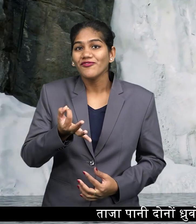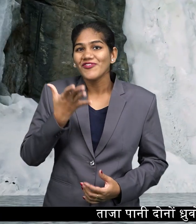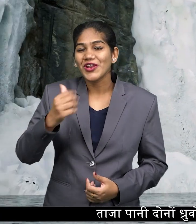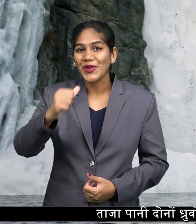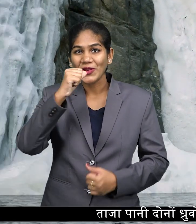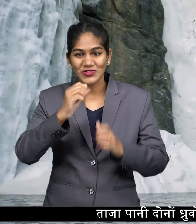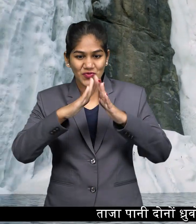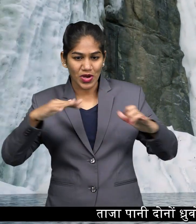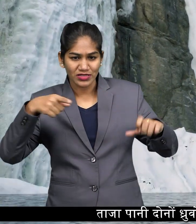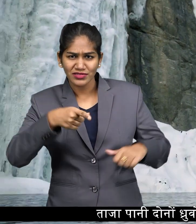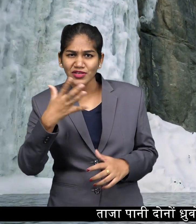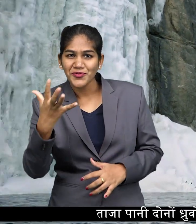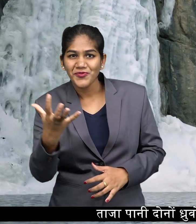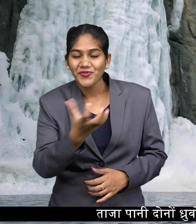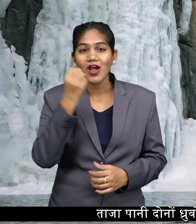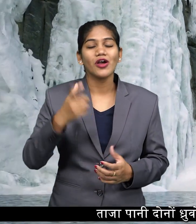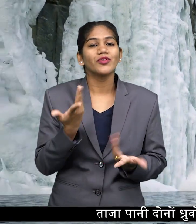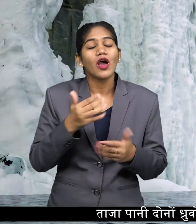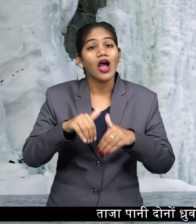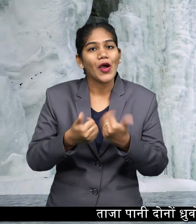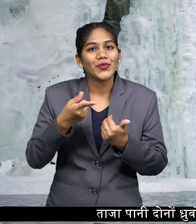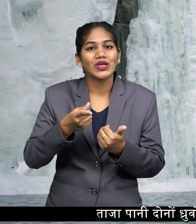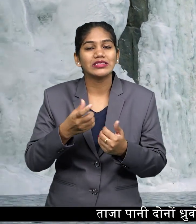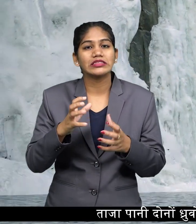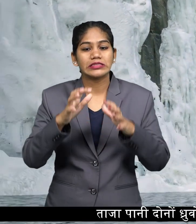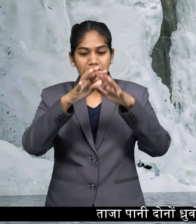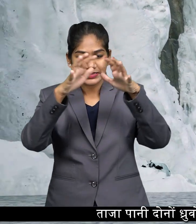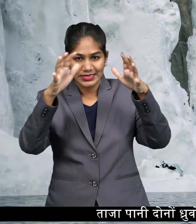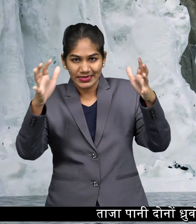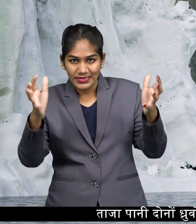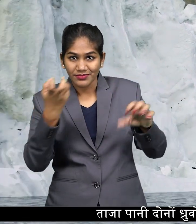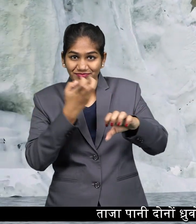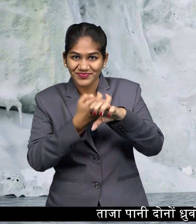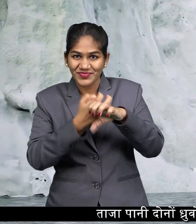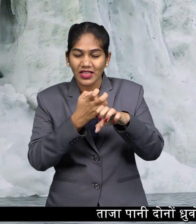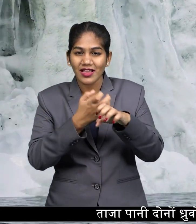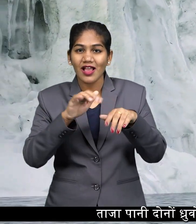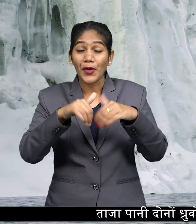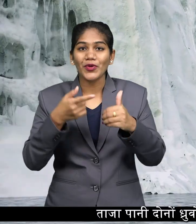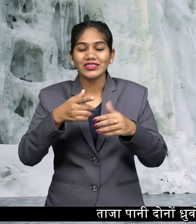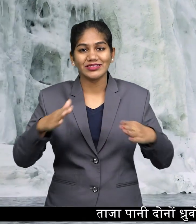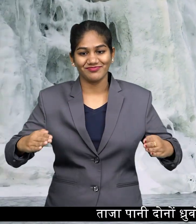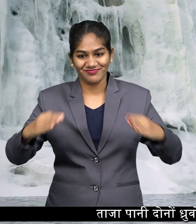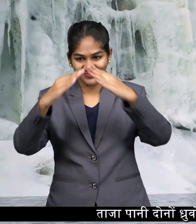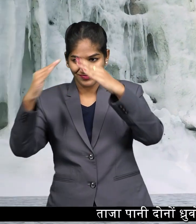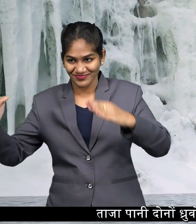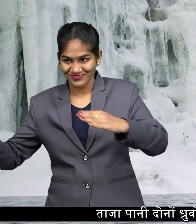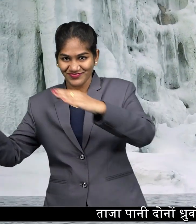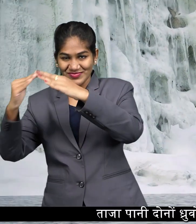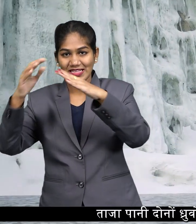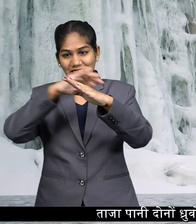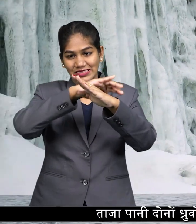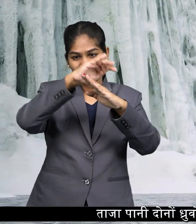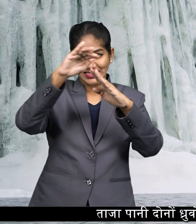ताज़ा पानी दोनों ध्रुवों पर बर्फ की चोटियों और बर्फ से ढके पहाड़ों पर